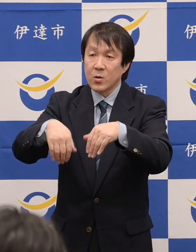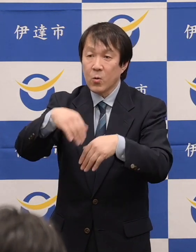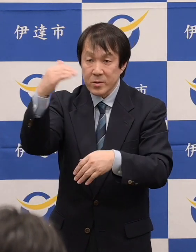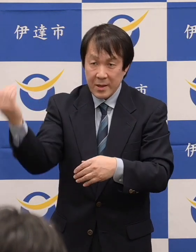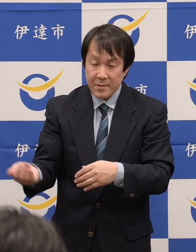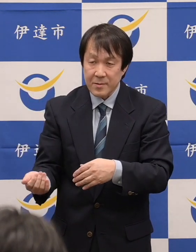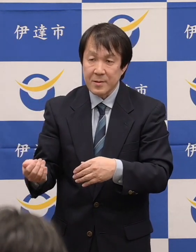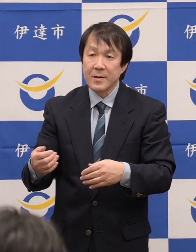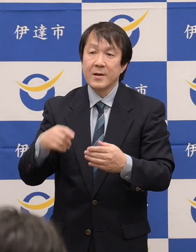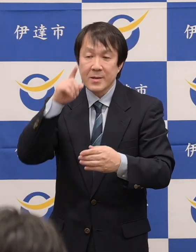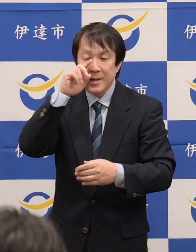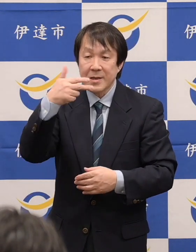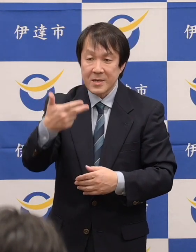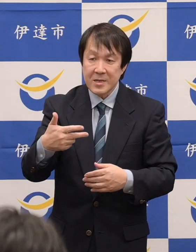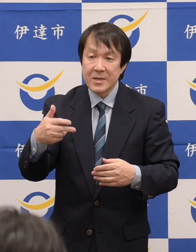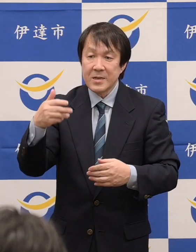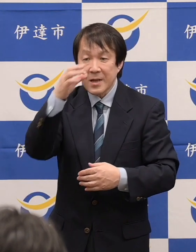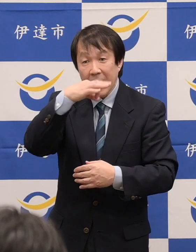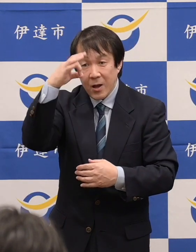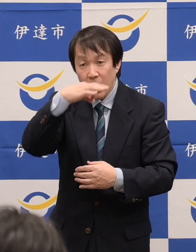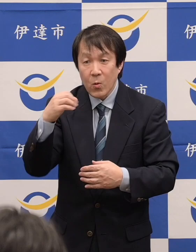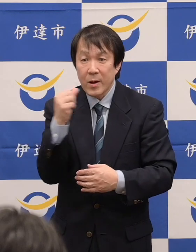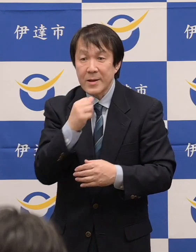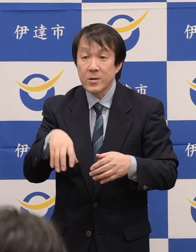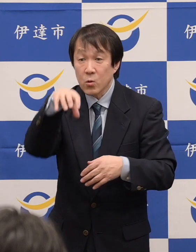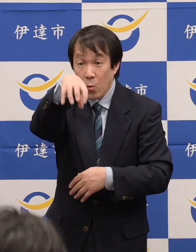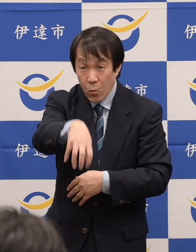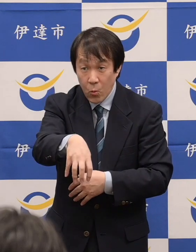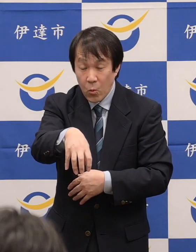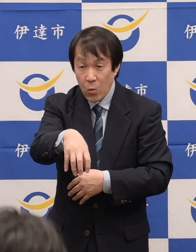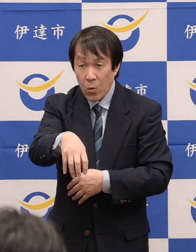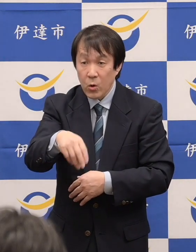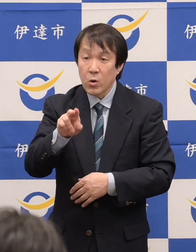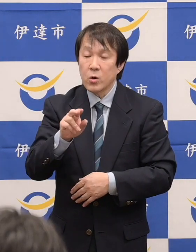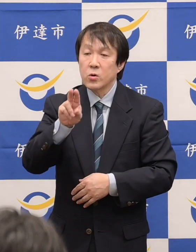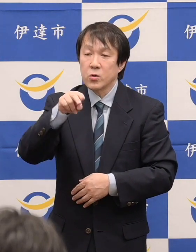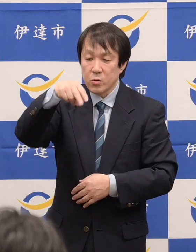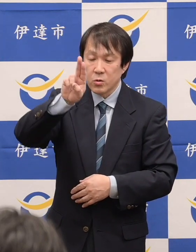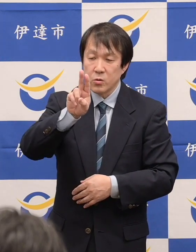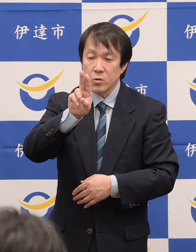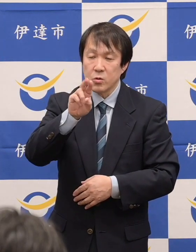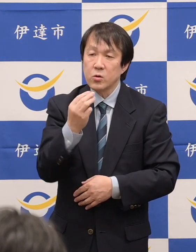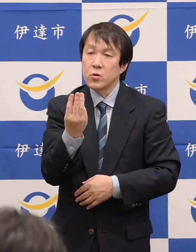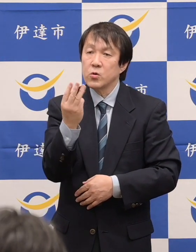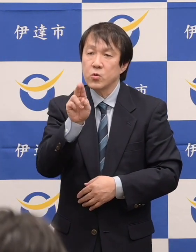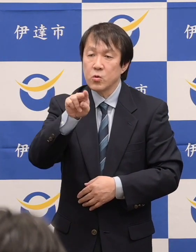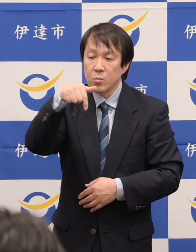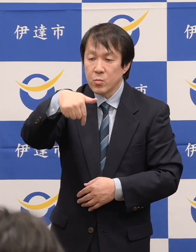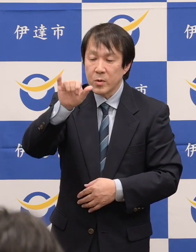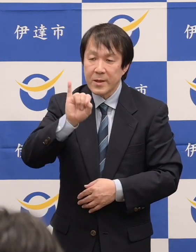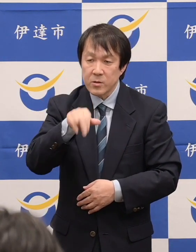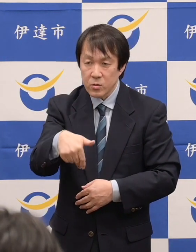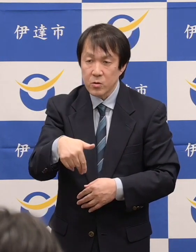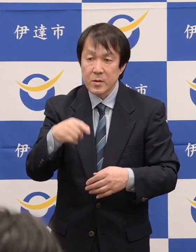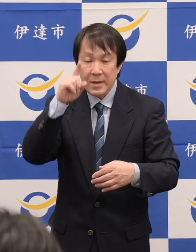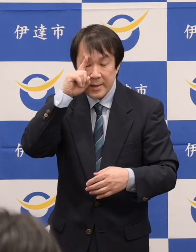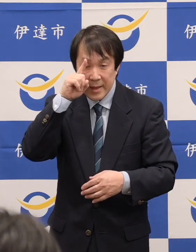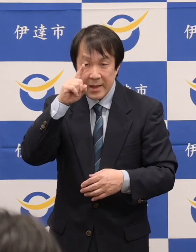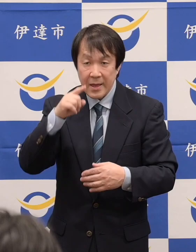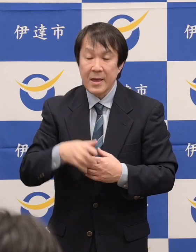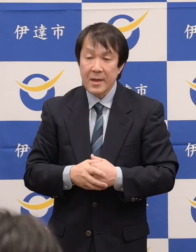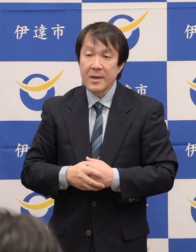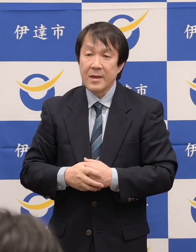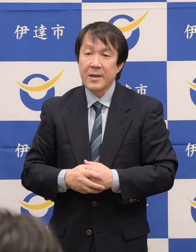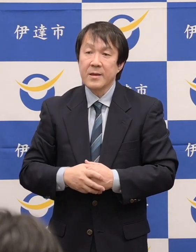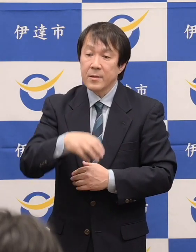市観光案内所、それからユープレイス伊達、それから市役所の正面出入り口